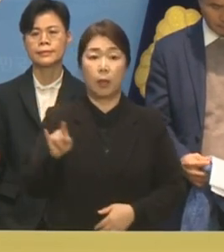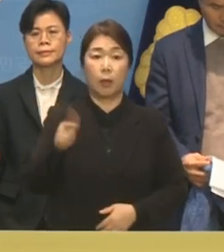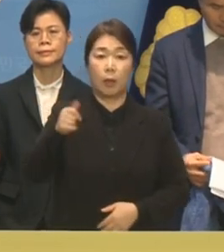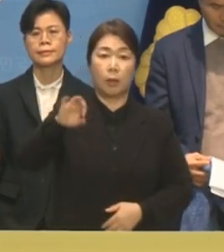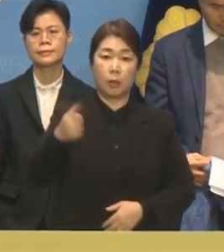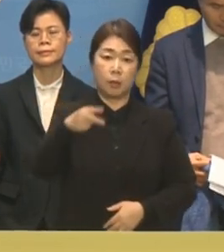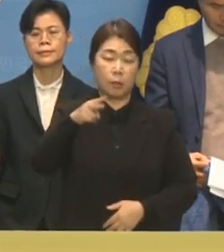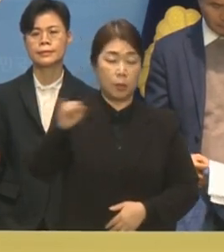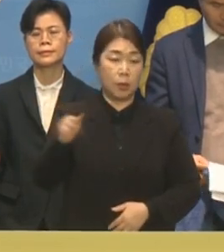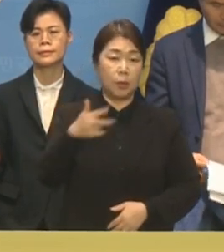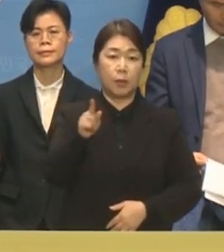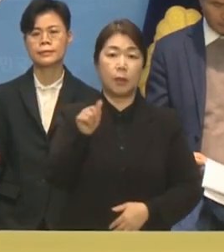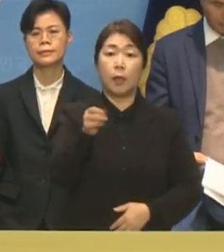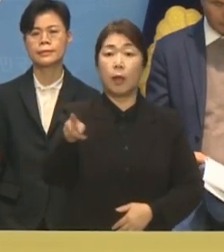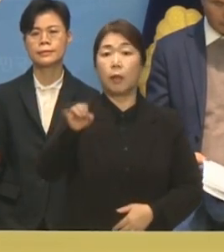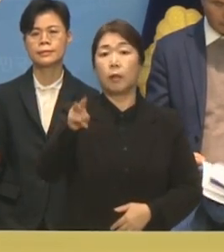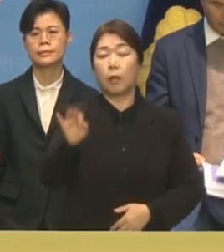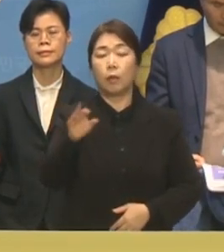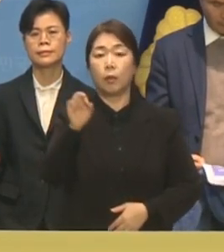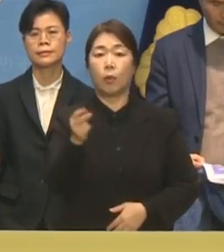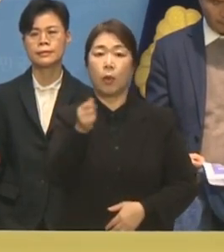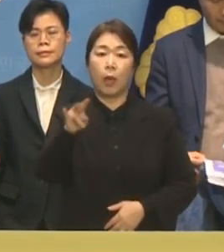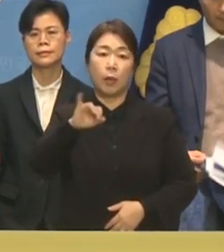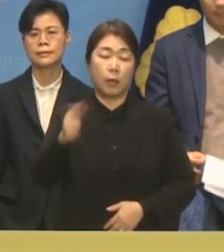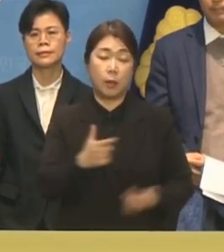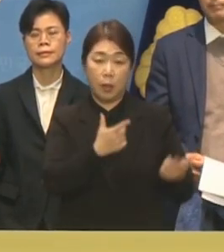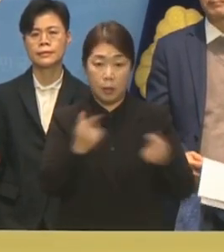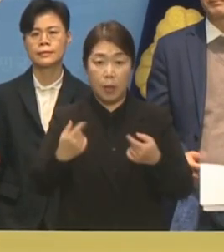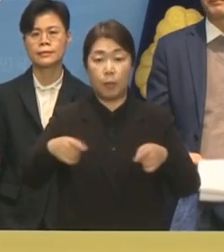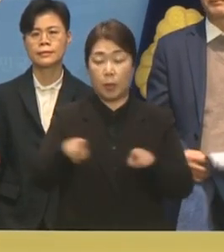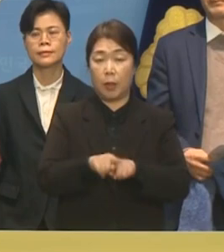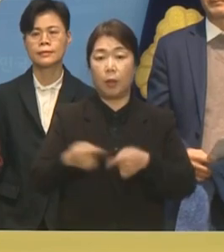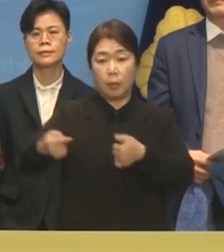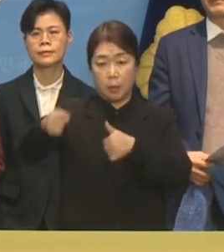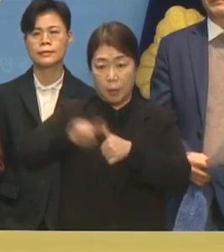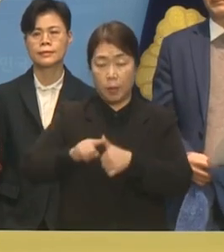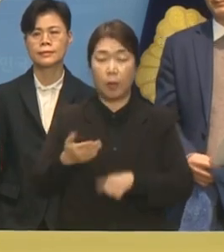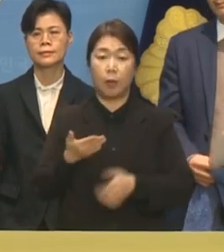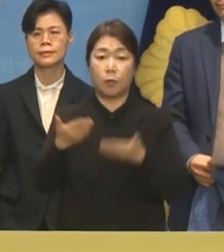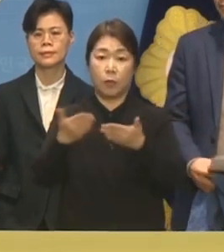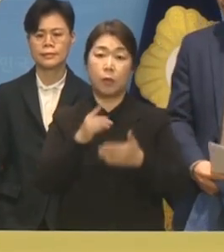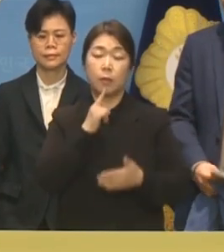강은미, 장혜영, 용혜인 같이 함께 하셨습니다.